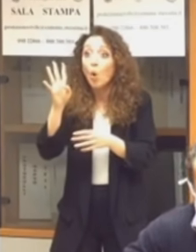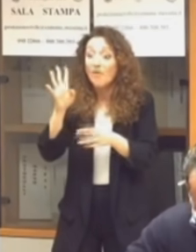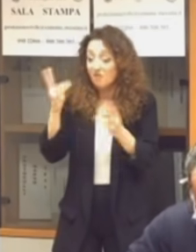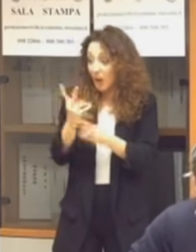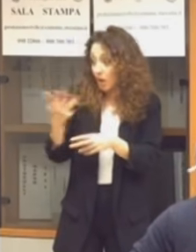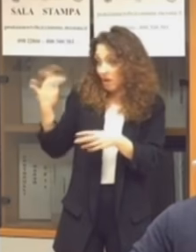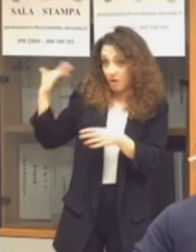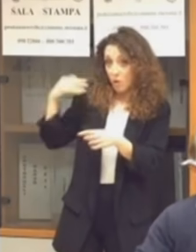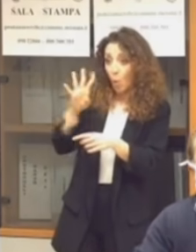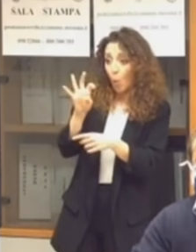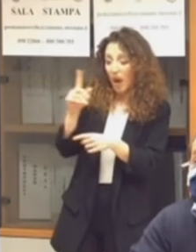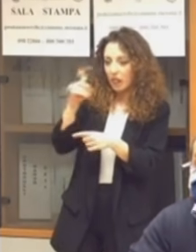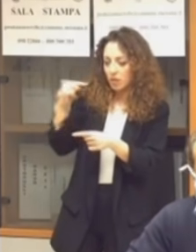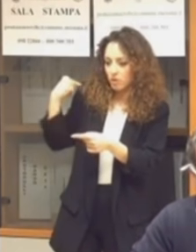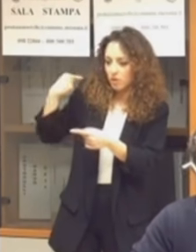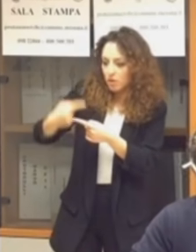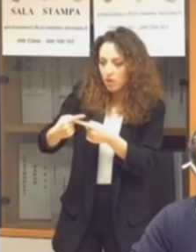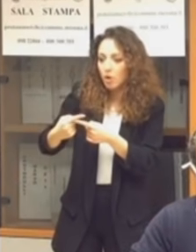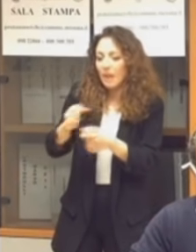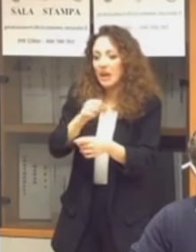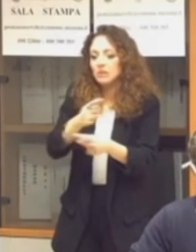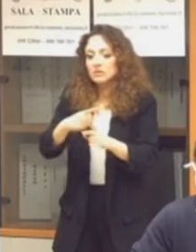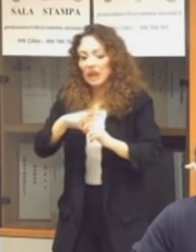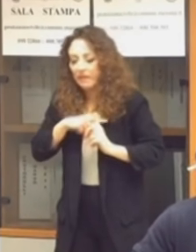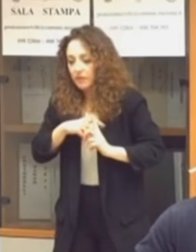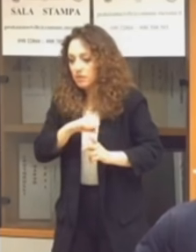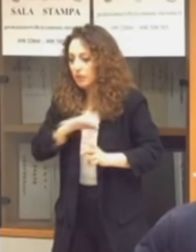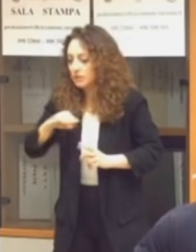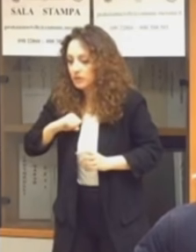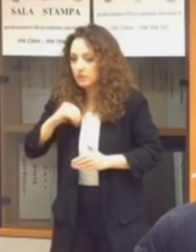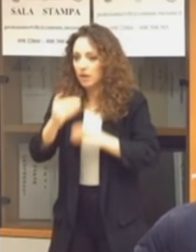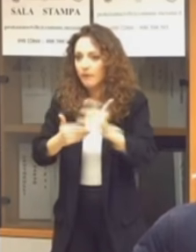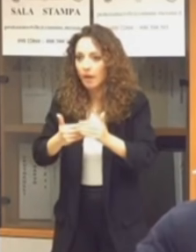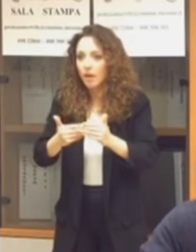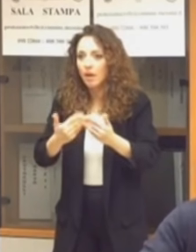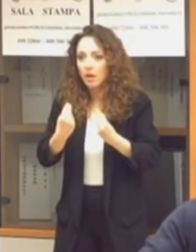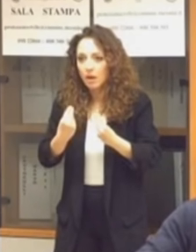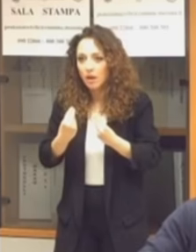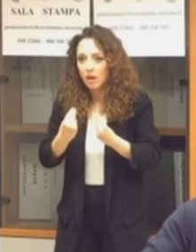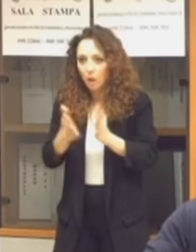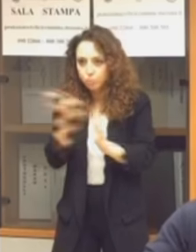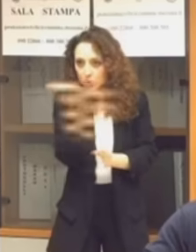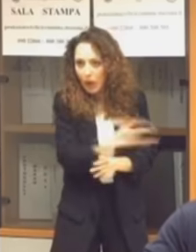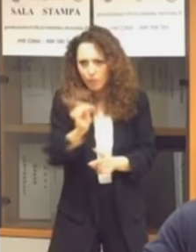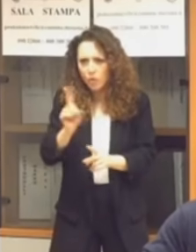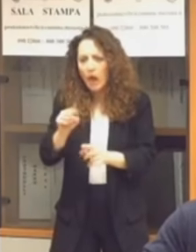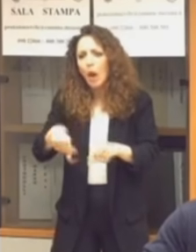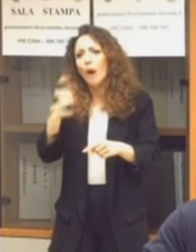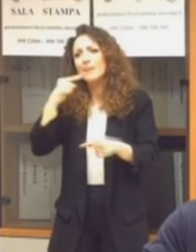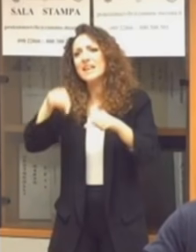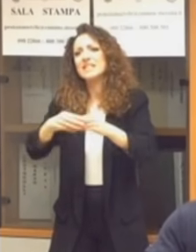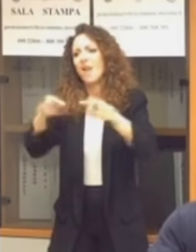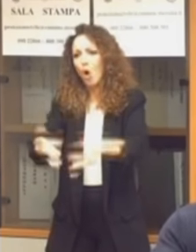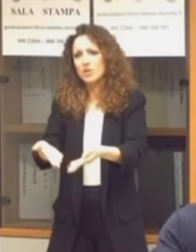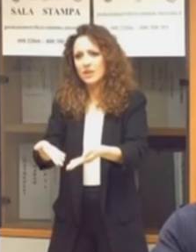di sacrifici? E la Messina si fa così, e non perché comando io, perché io mi prendo la responsabilità fino in